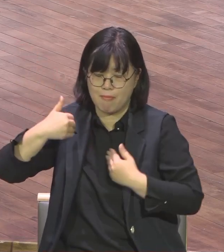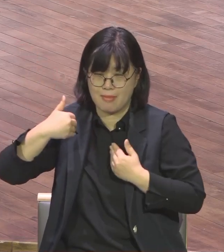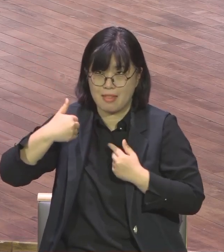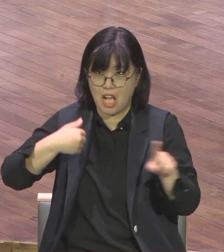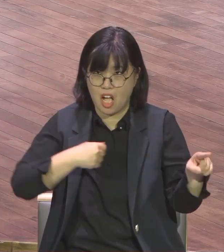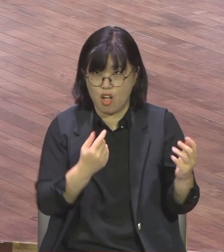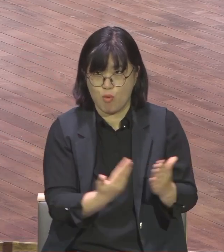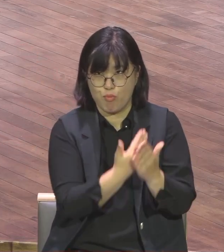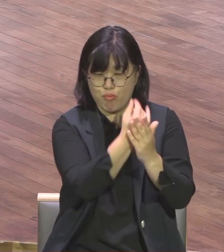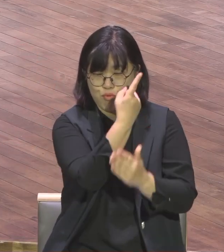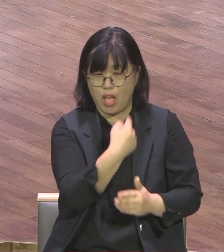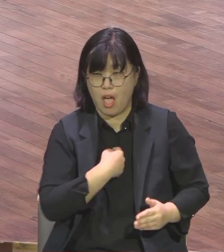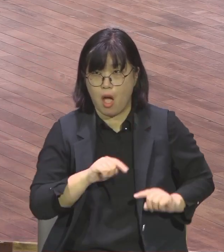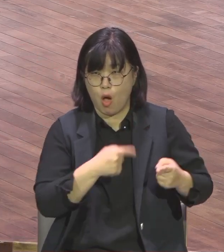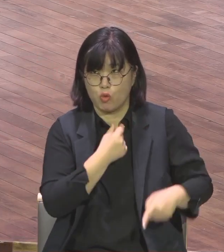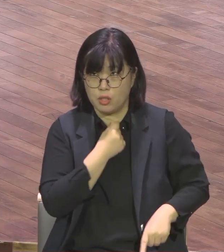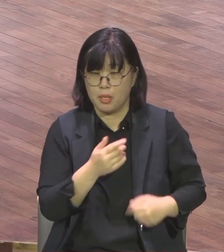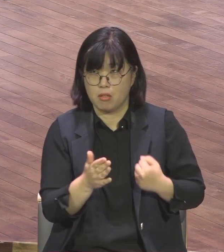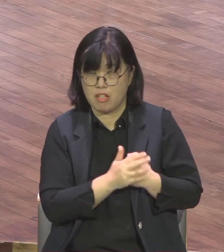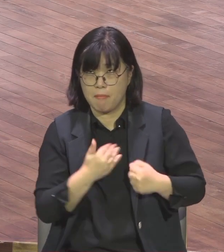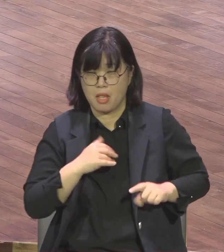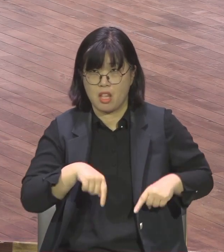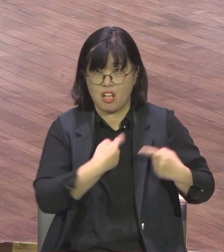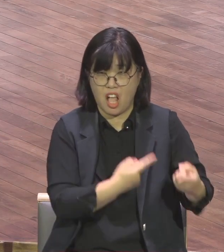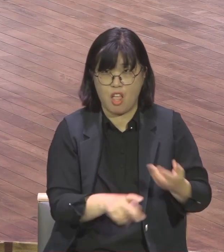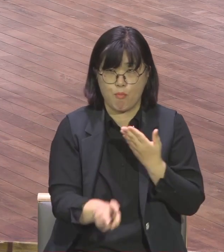신앙생활 하는 것 때문에 벽밥하게 된 거 감사합니다.